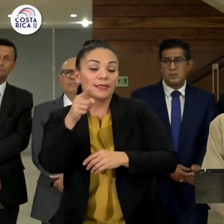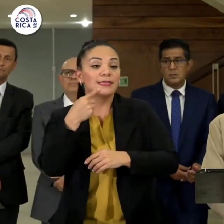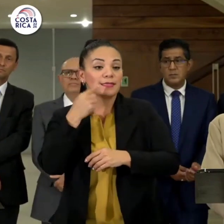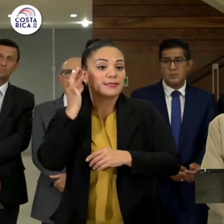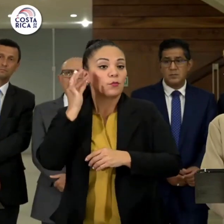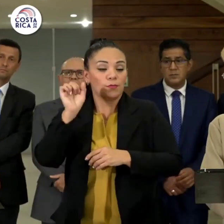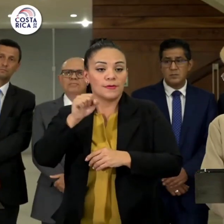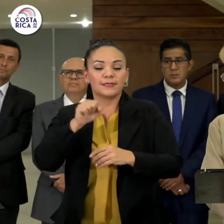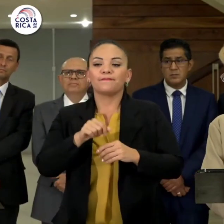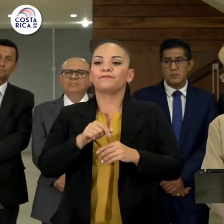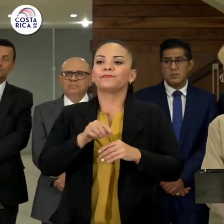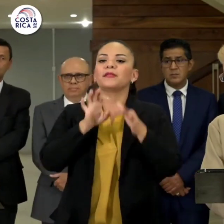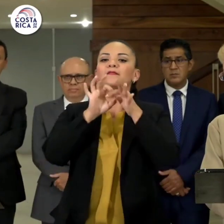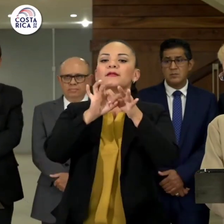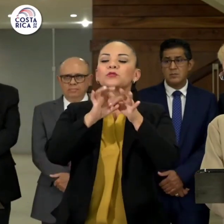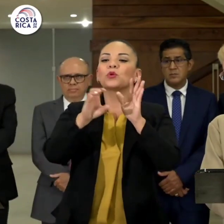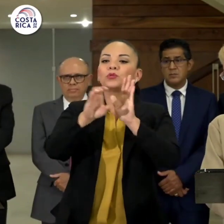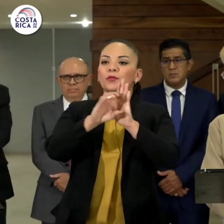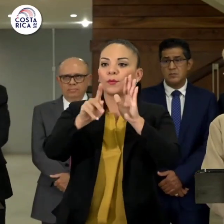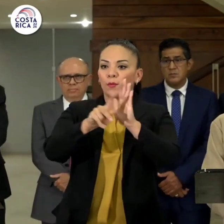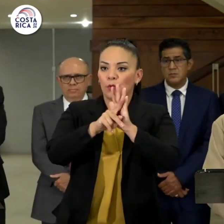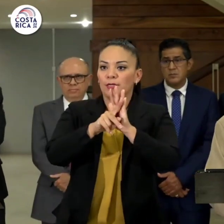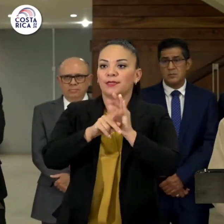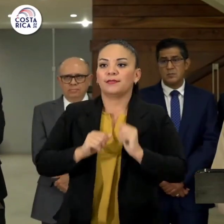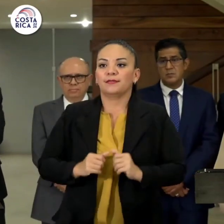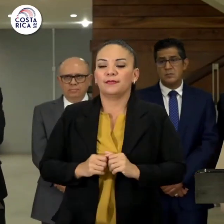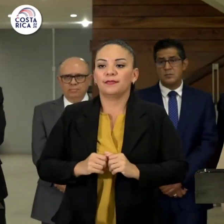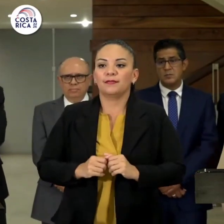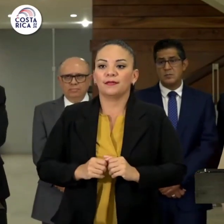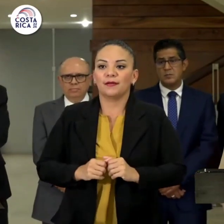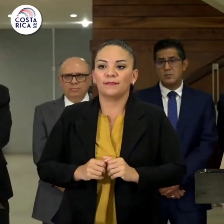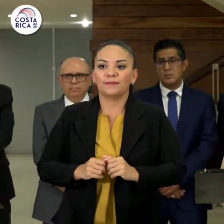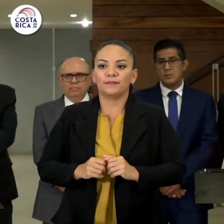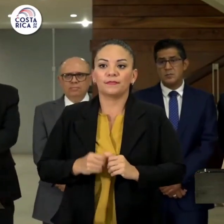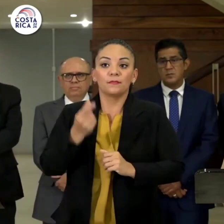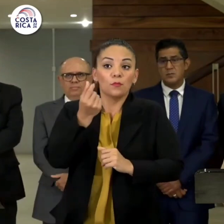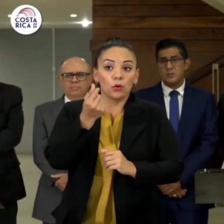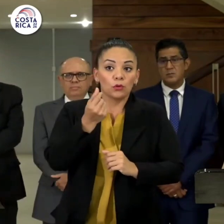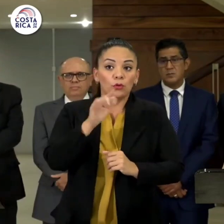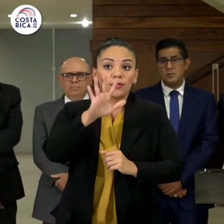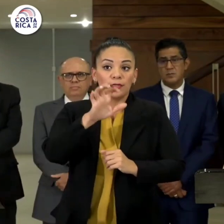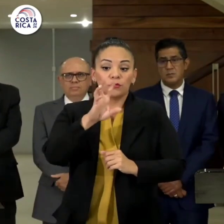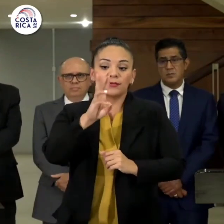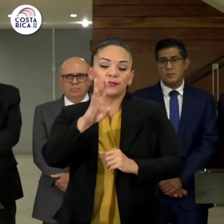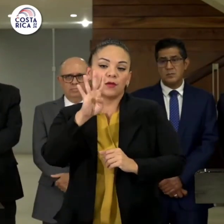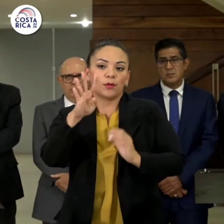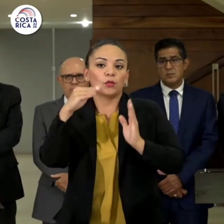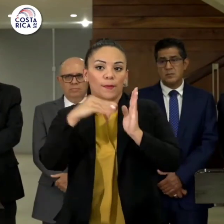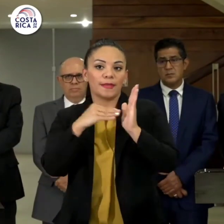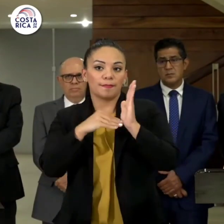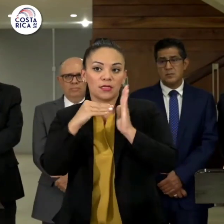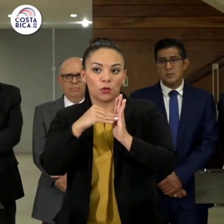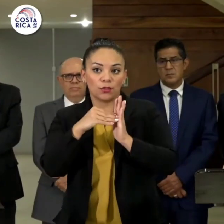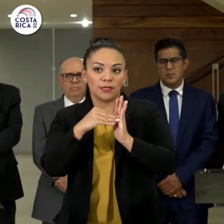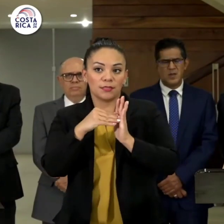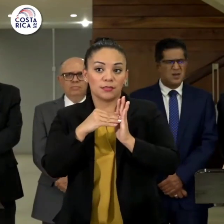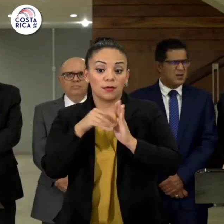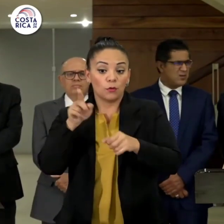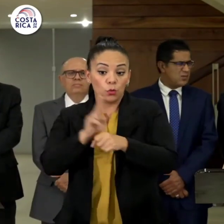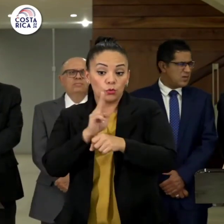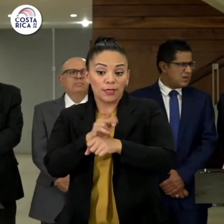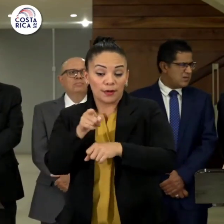la Constitución Política, doña ministra, el monto sería 564,000 millones. ¿Se van a basar con